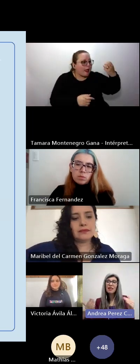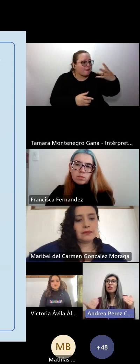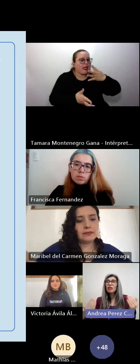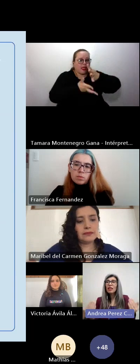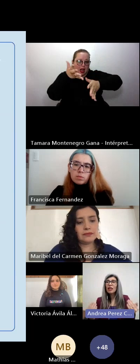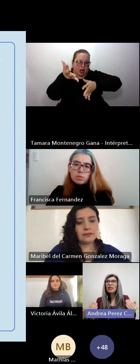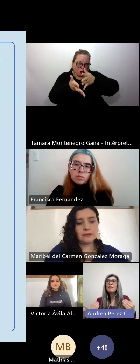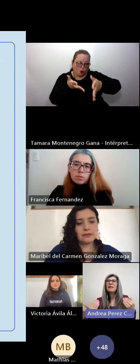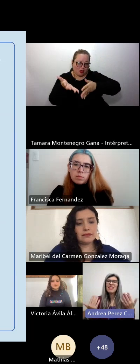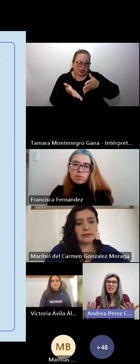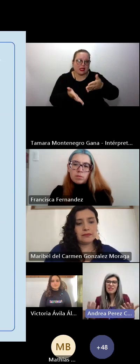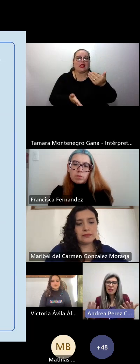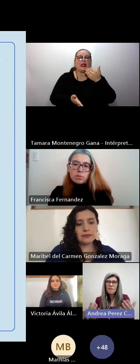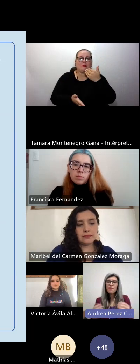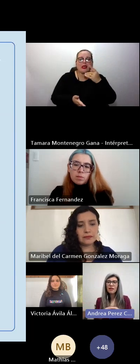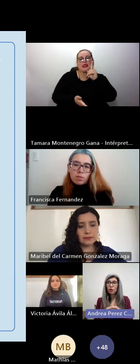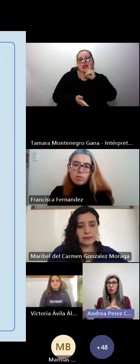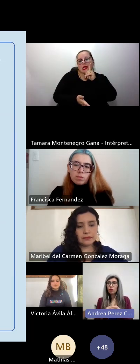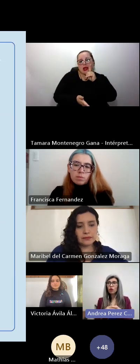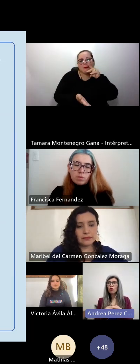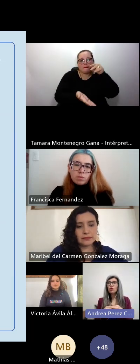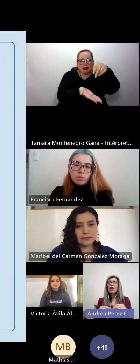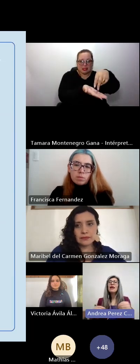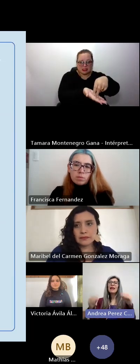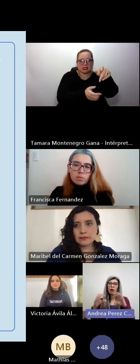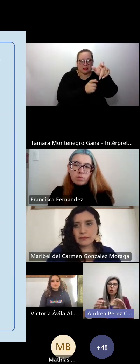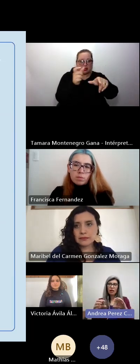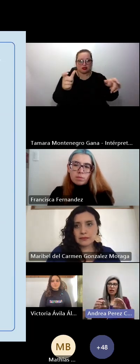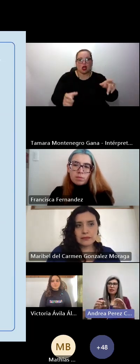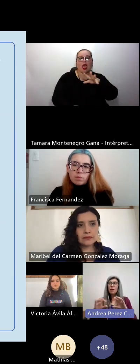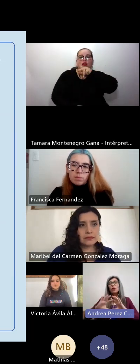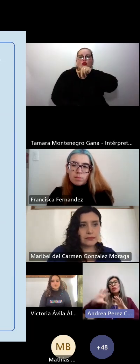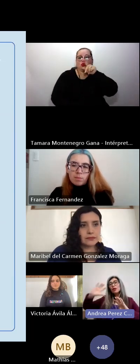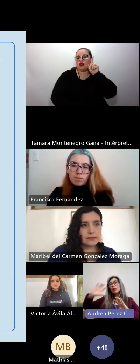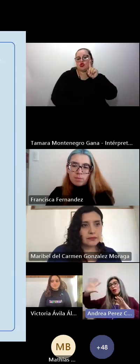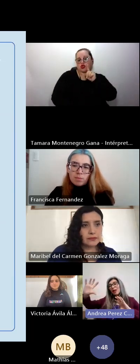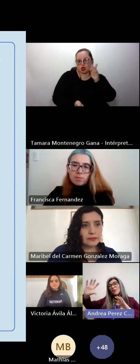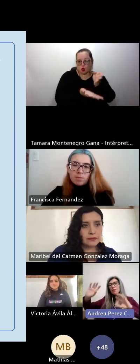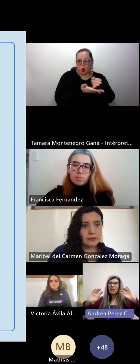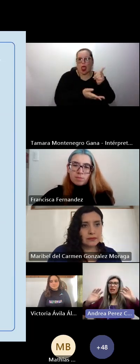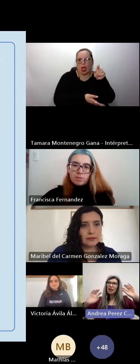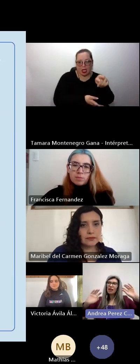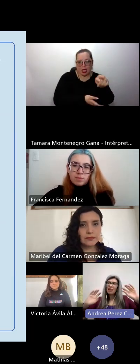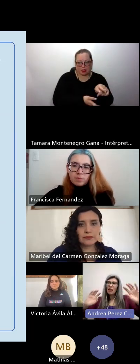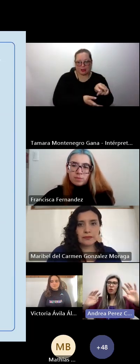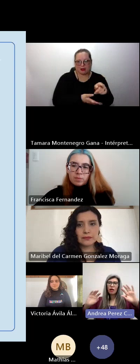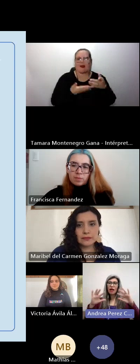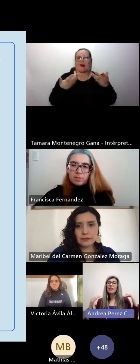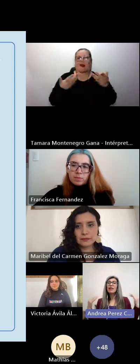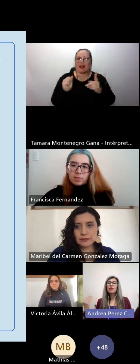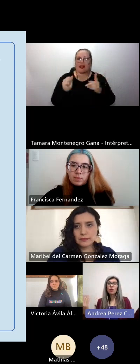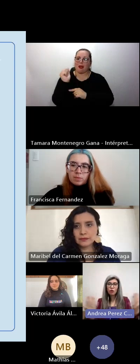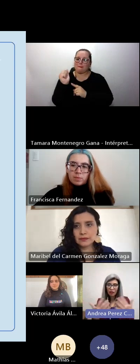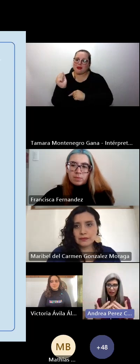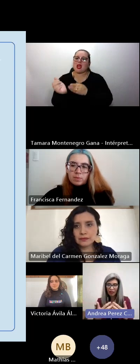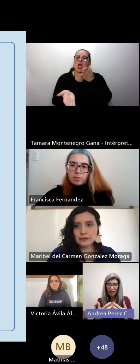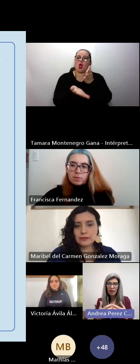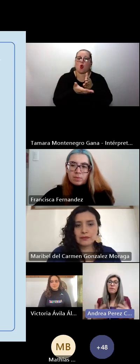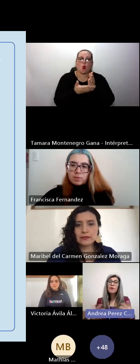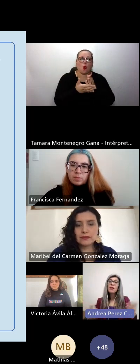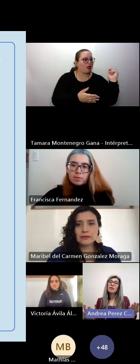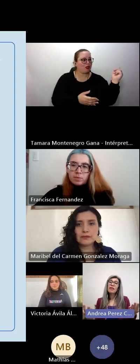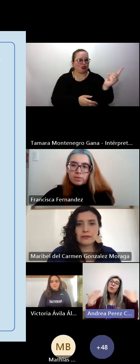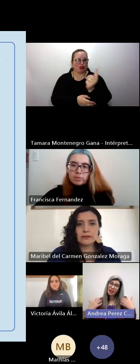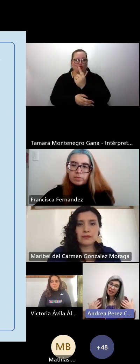además de contar con la presencia de adultos sordos en la escuela. Por lo tanto, la familia, la escuela y el entorno en